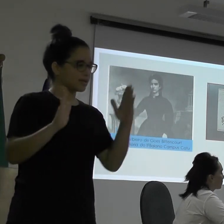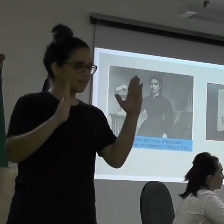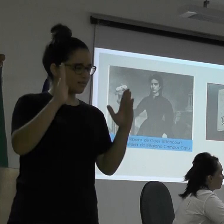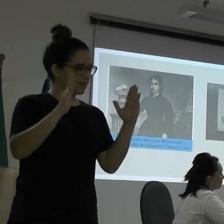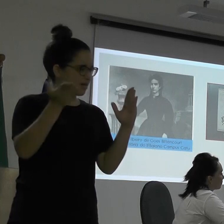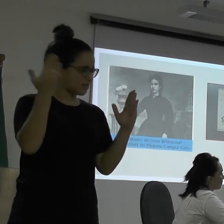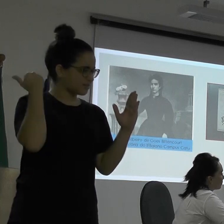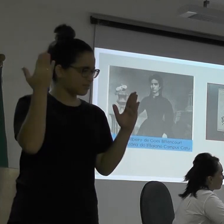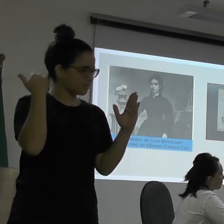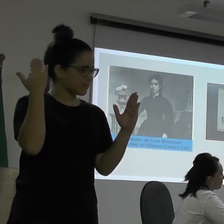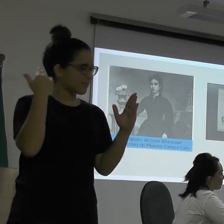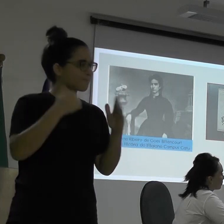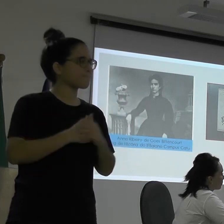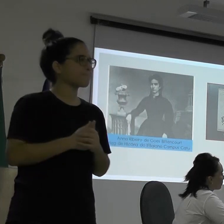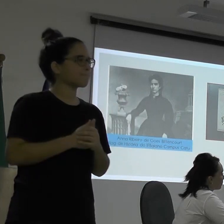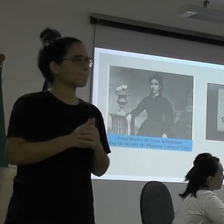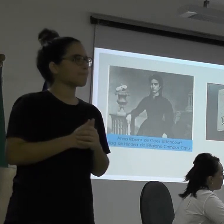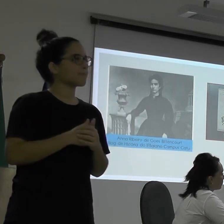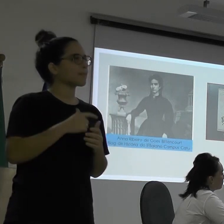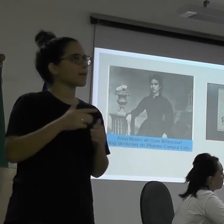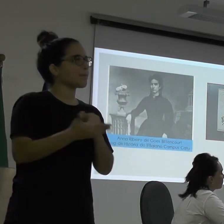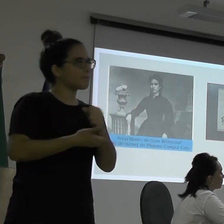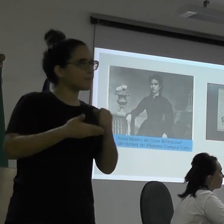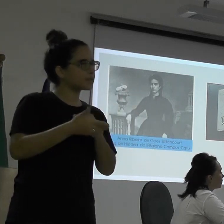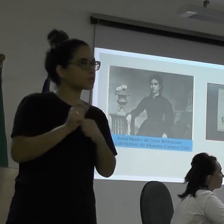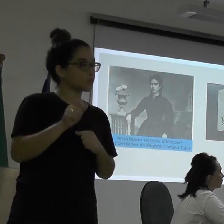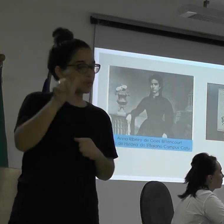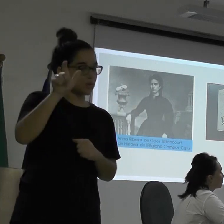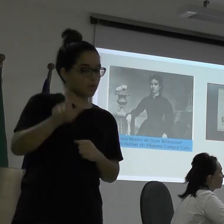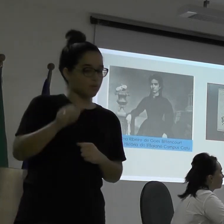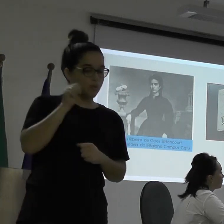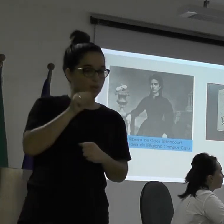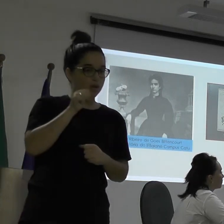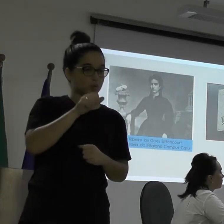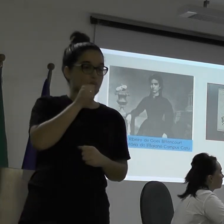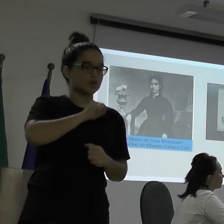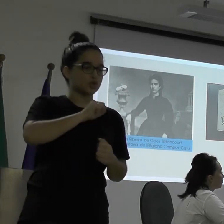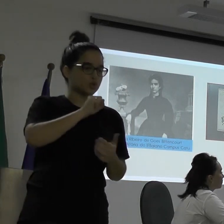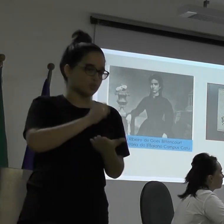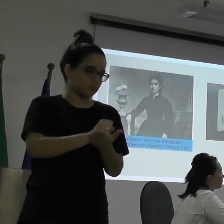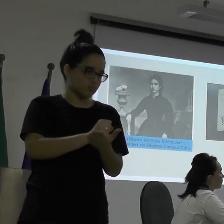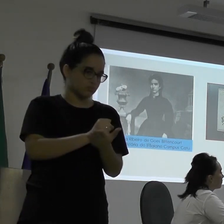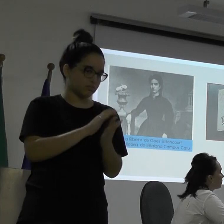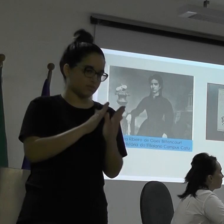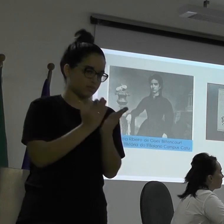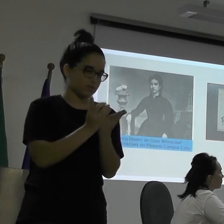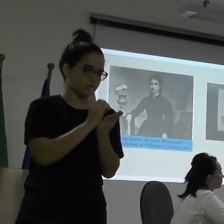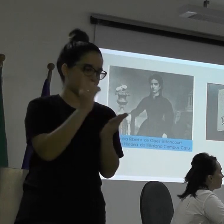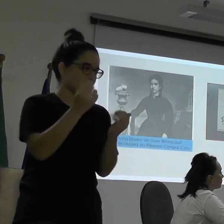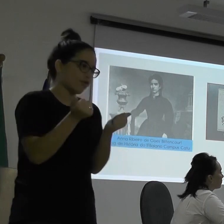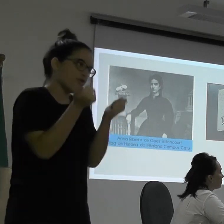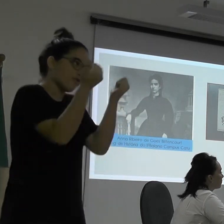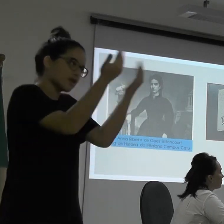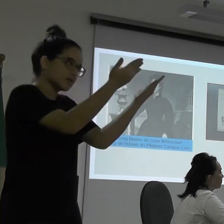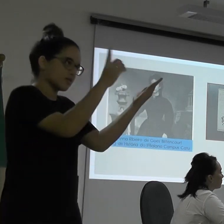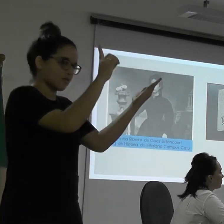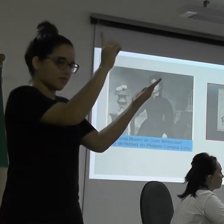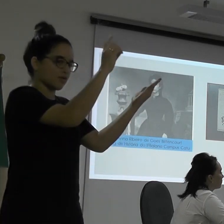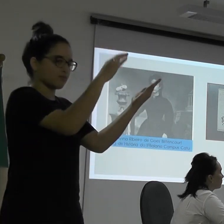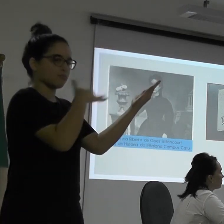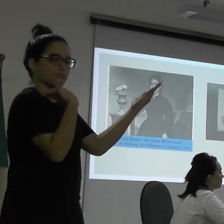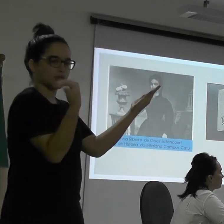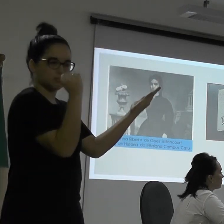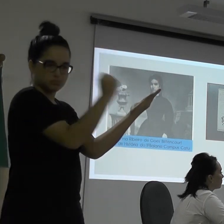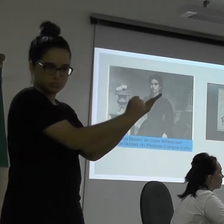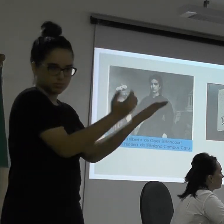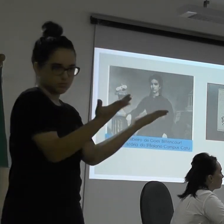como um enredo baseado numa personagem do Antigo Testamento que ofereceu sua filha em holocausto. E segundo